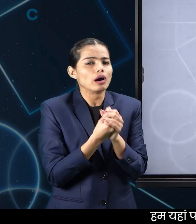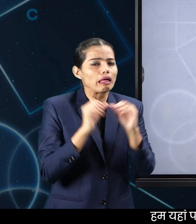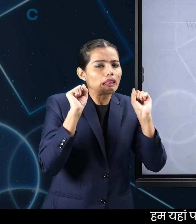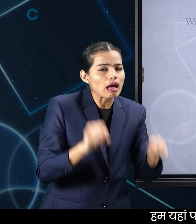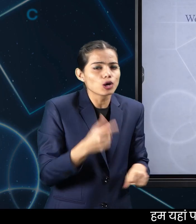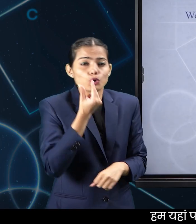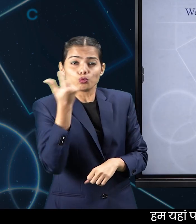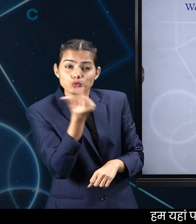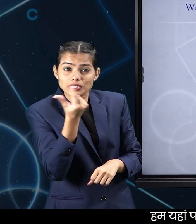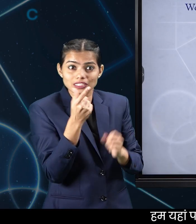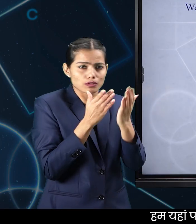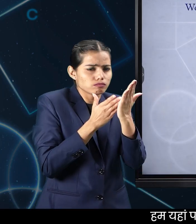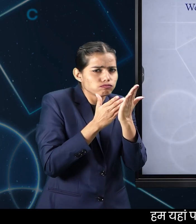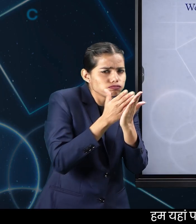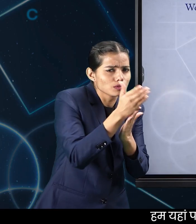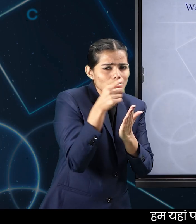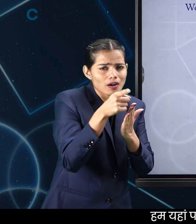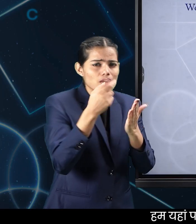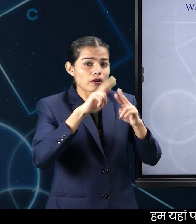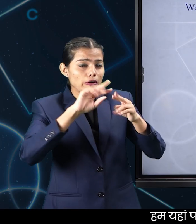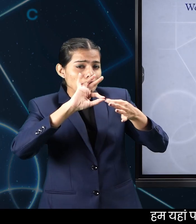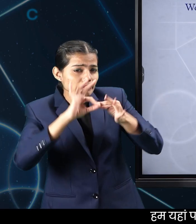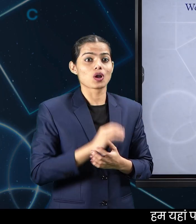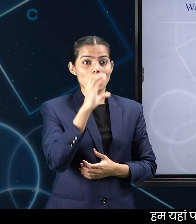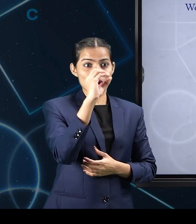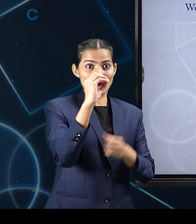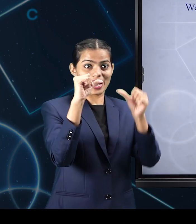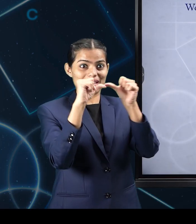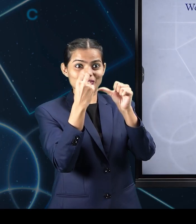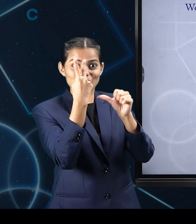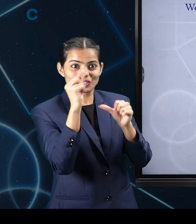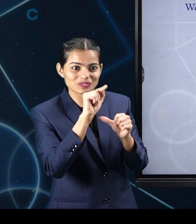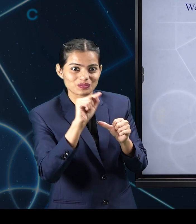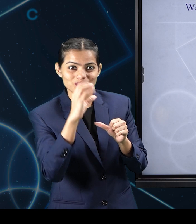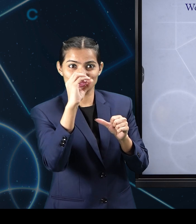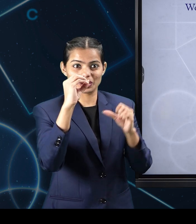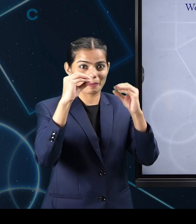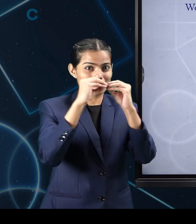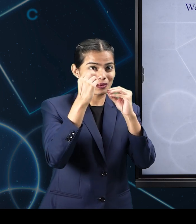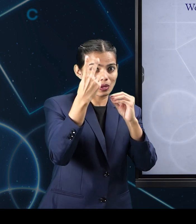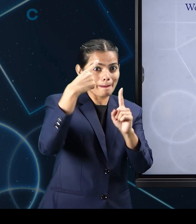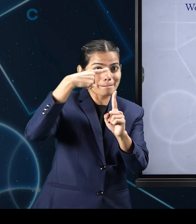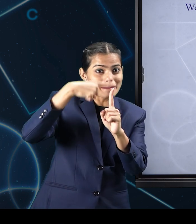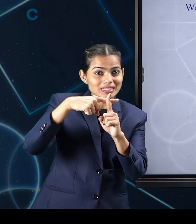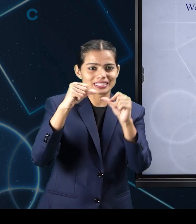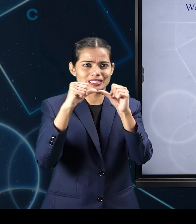हम यहाँ पाइथागोरस प्रमेय का उपयोग कर सकते हैं। OA2 equals OB2 plus AB2.